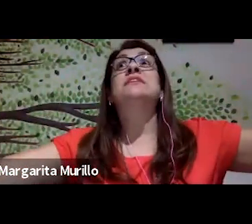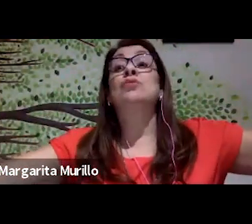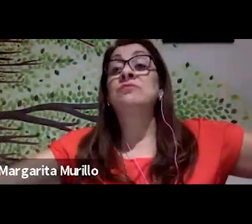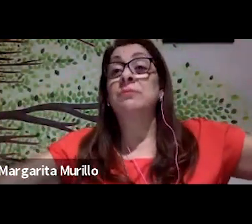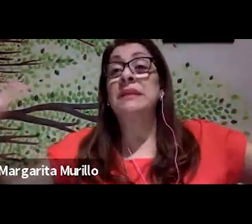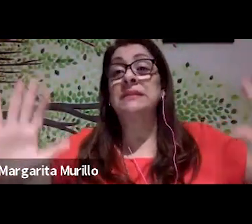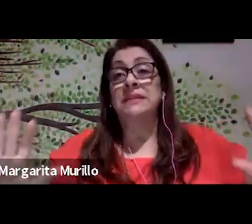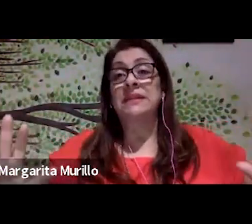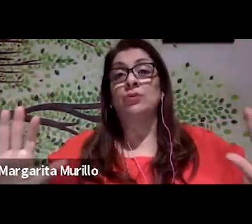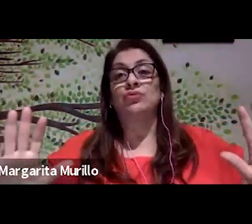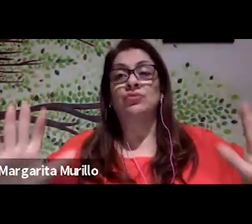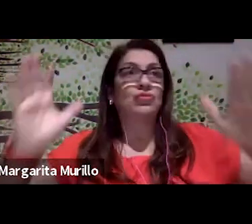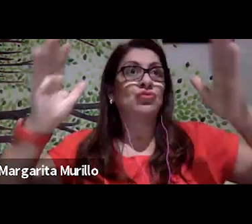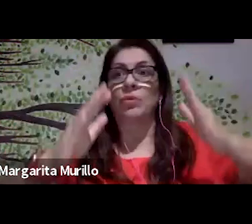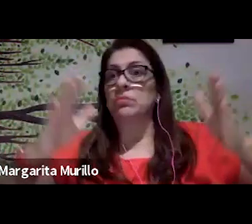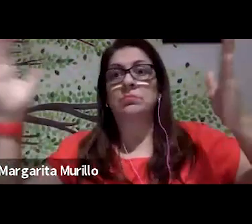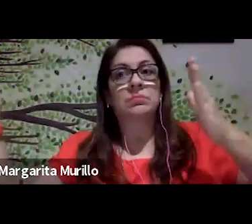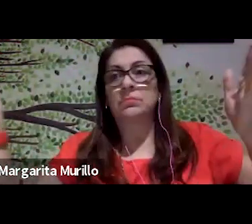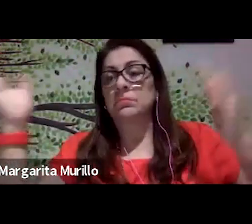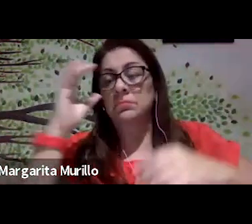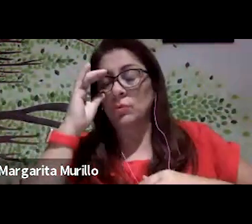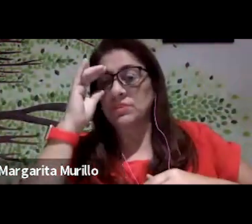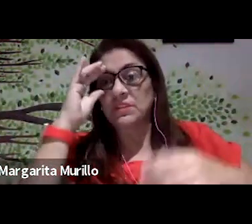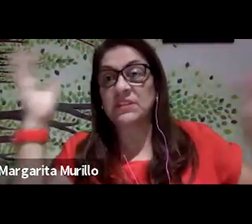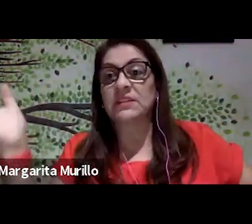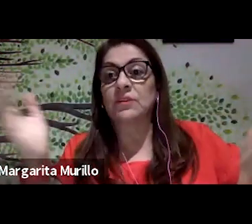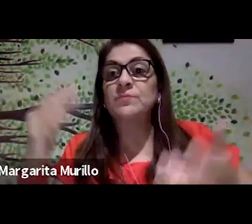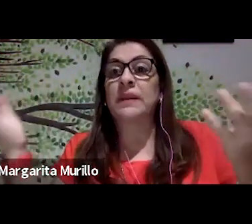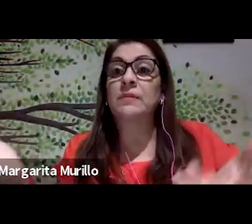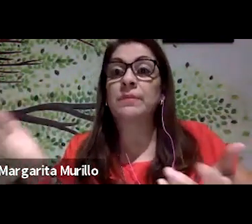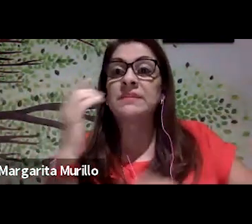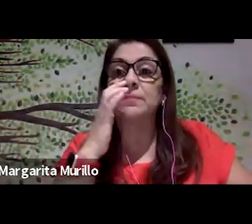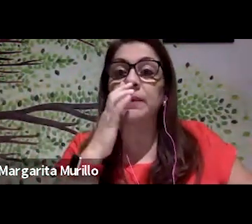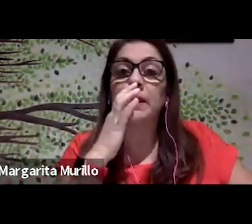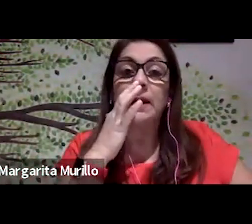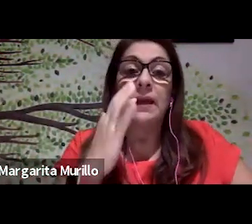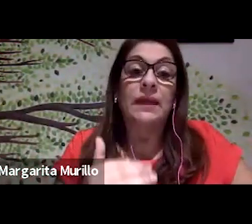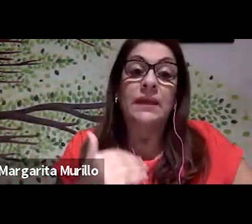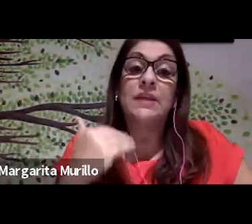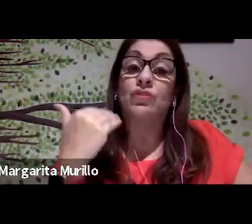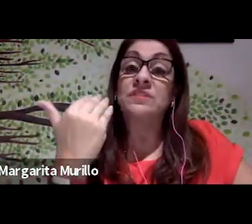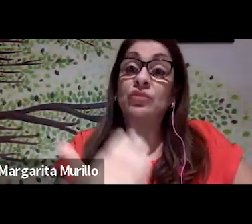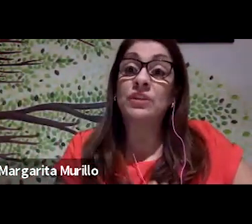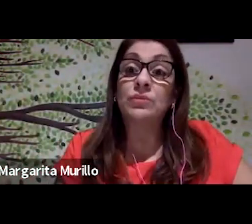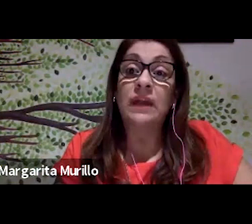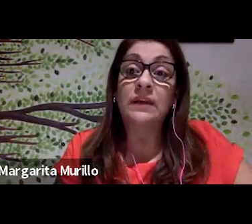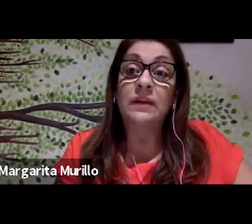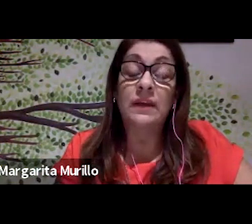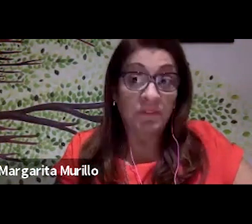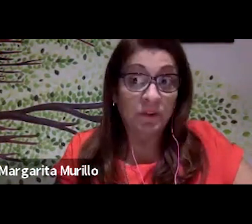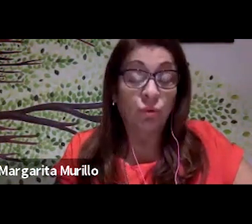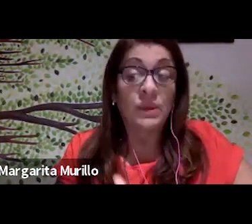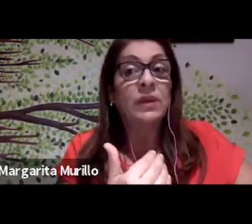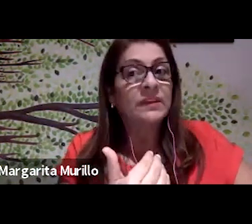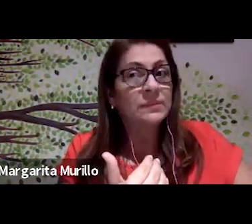usted pueda tener una familia tener hijos eso es como como Cenicienta no esperar al príncipe y entonces esto tiene un gran